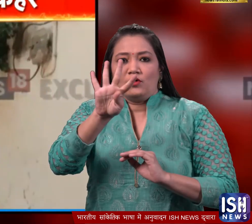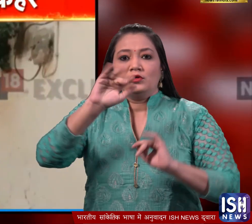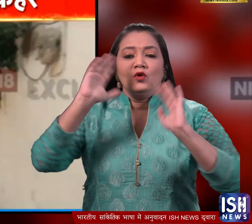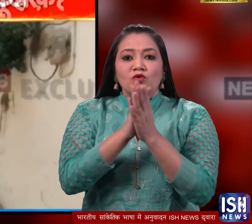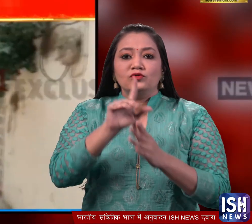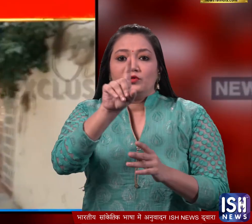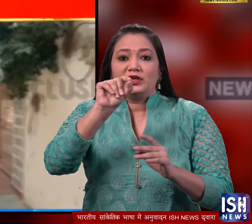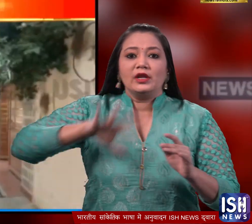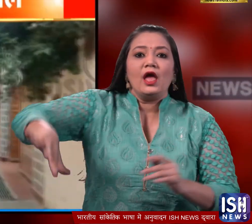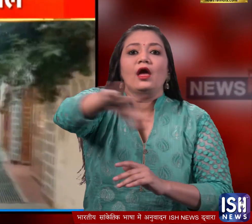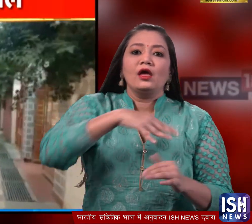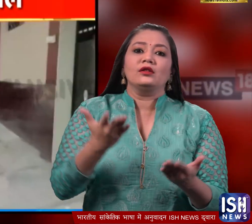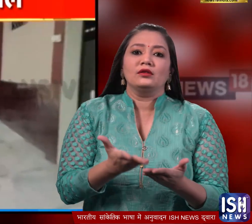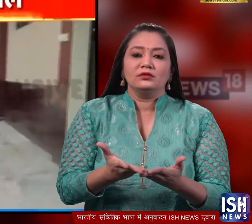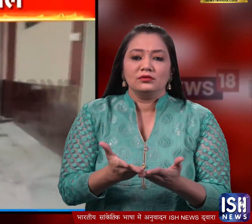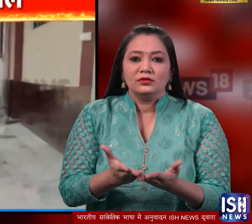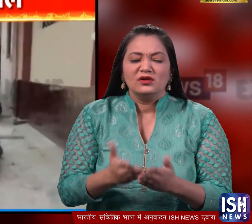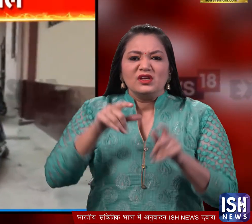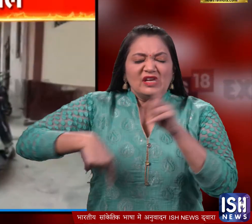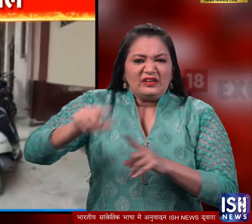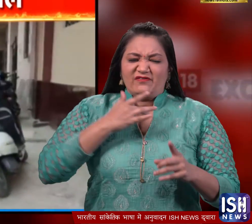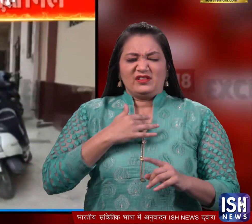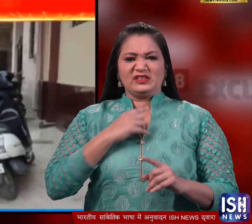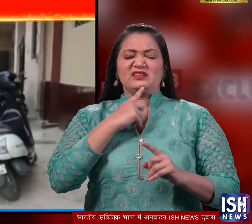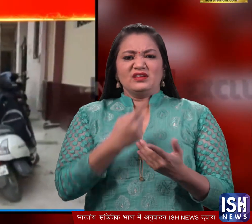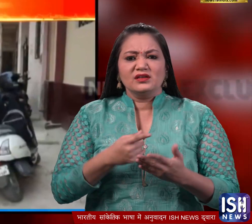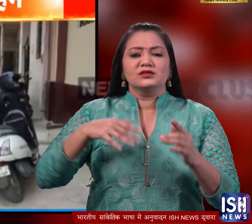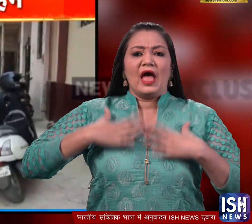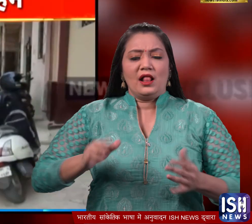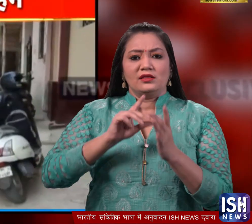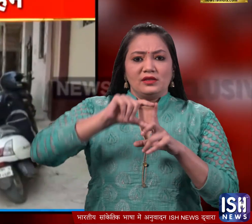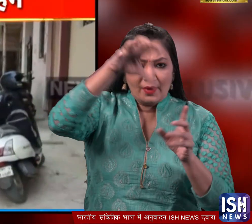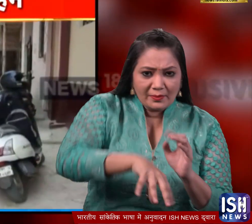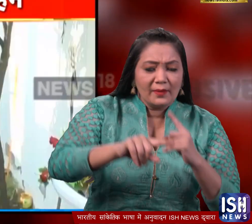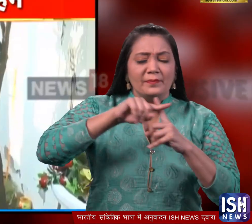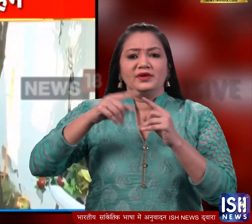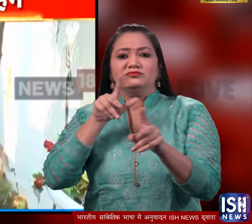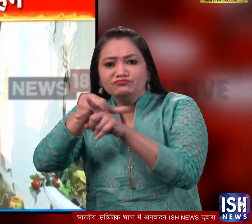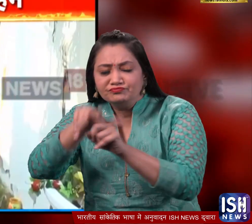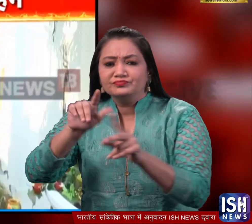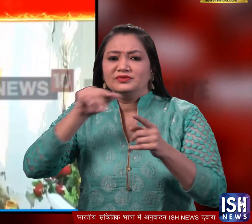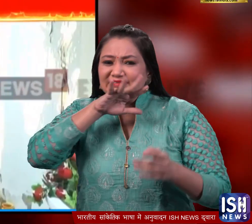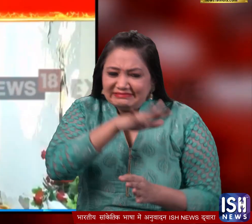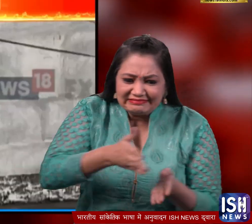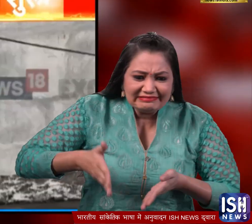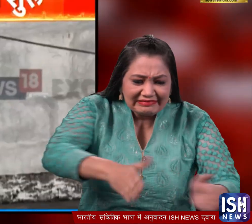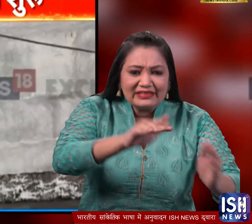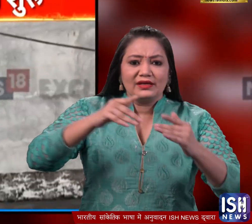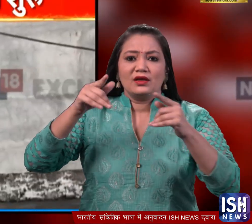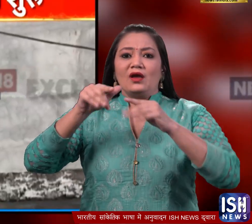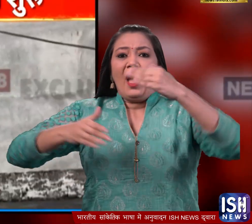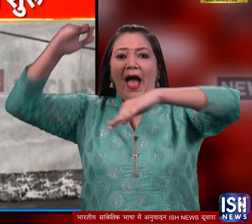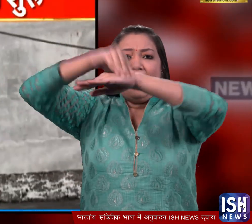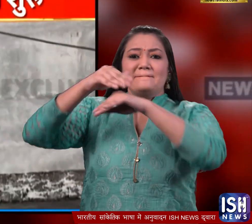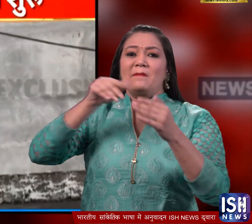हो चुके हैं। इस वक्त जिस क्षेत्र में खड़ा सन्नाटा देख सकते। मामले की गंभीरता को देखते हुए स्वास्थ्य विभाग और नगर निगम के लोग गलियों की नालियों से लेकर छतों पर